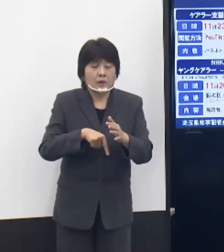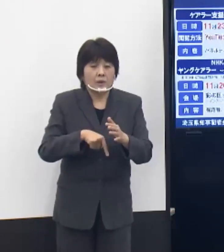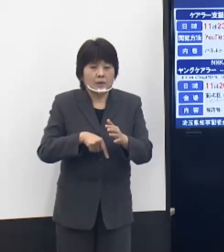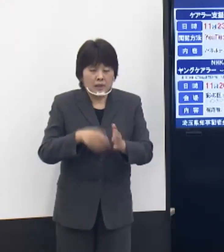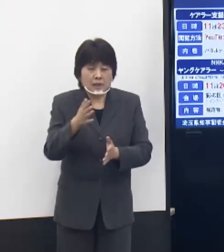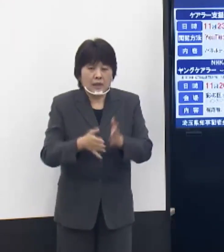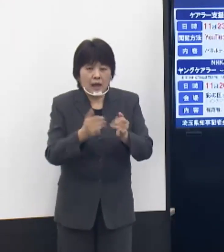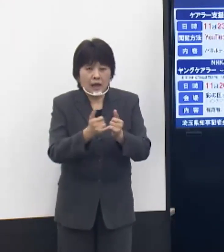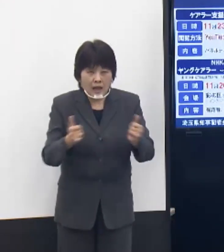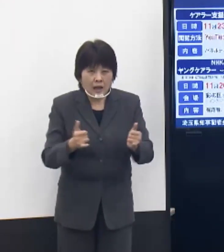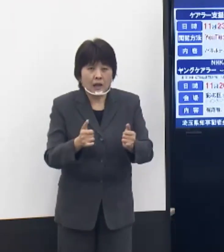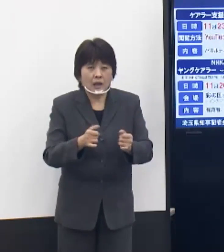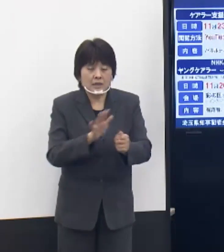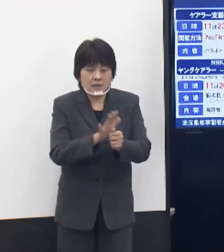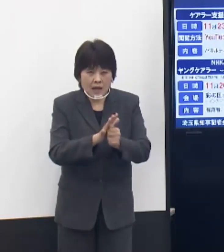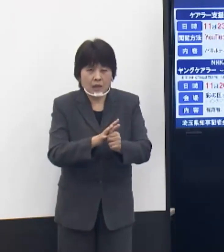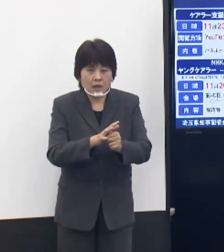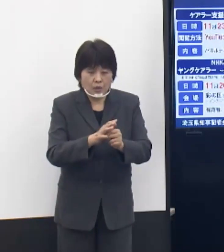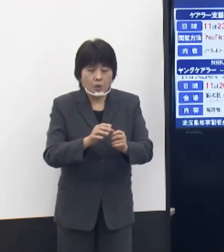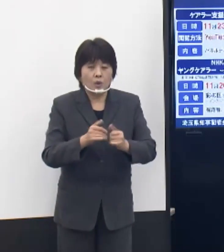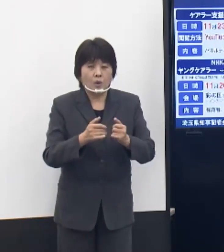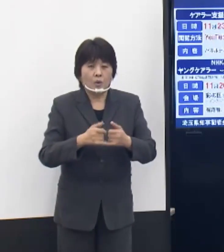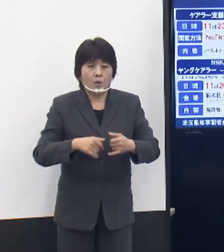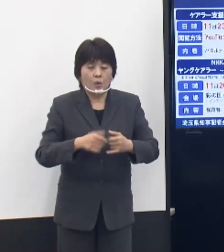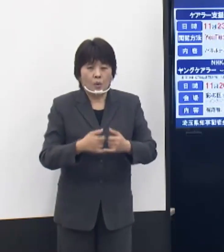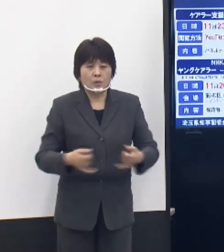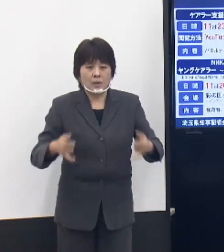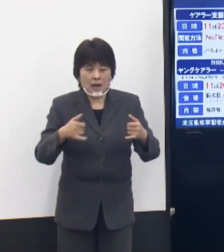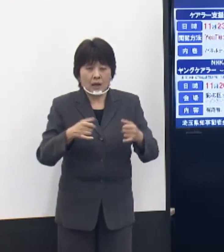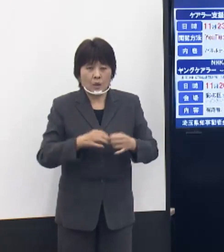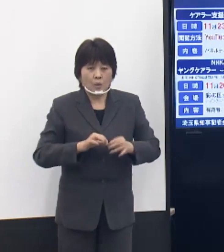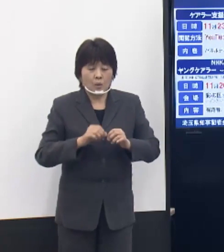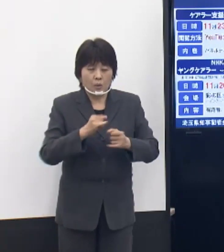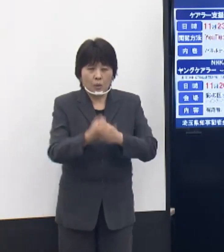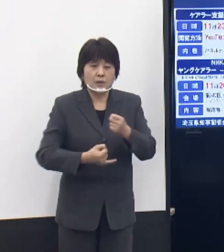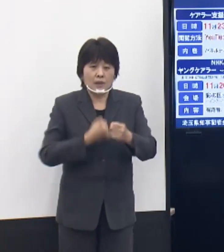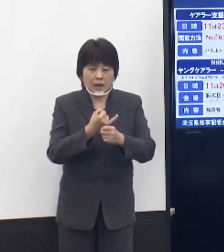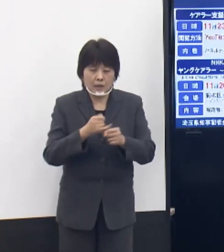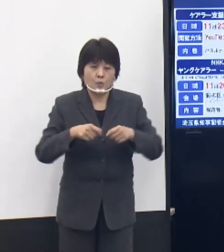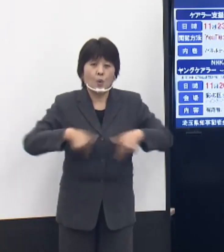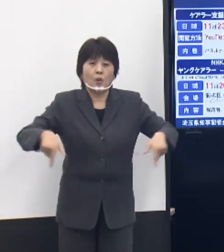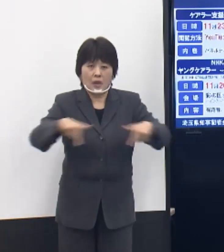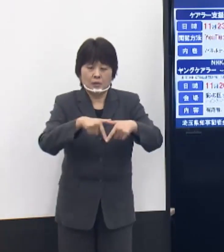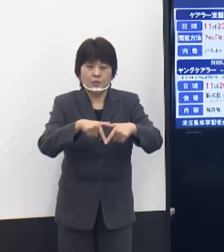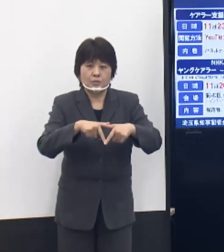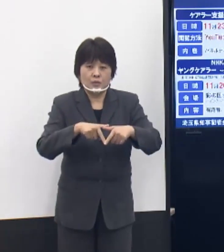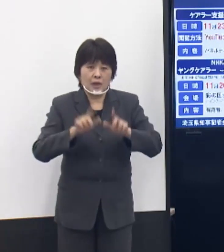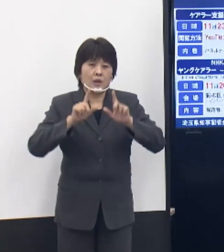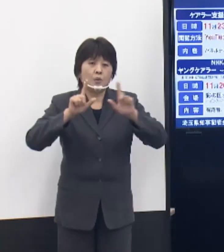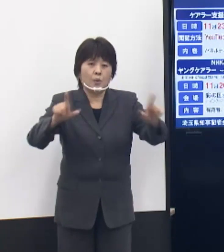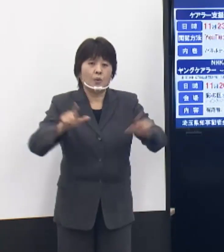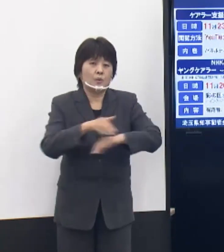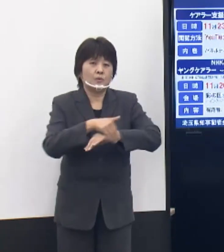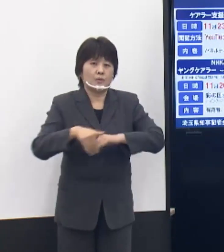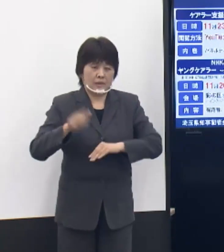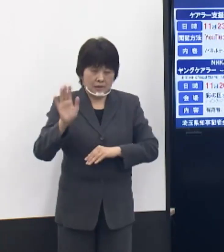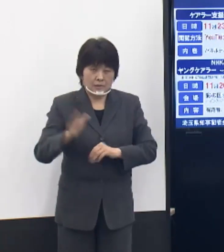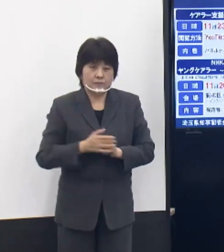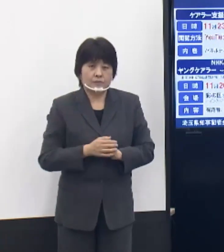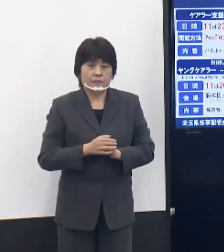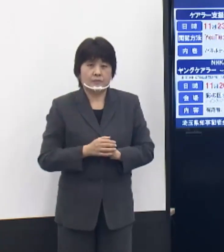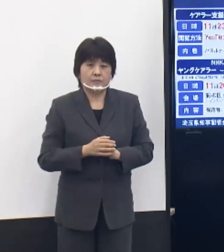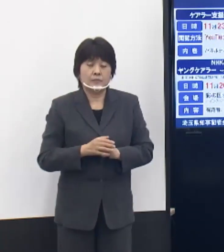ケアラー支援オンラインフォーラムや、あるいは県のホームページにおいて公表をさせていただきます。県